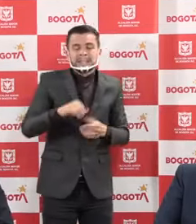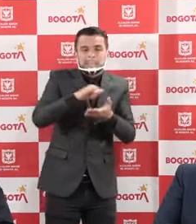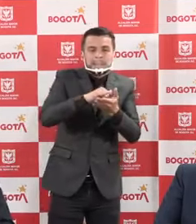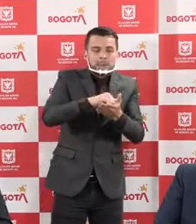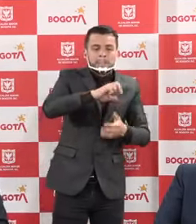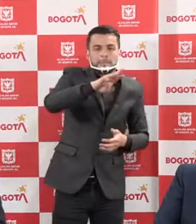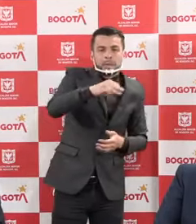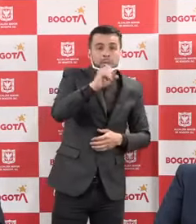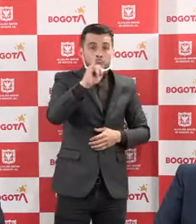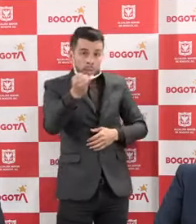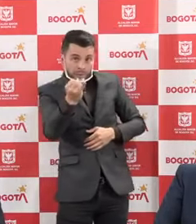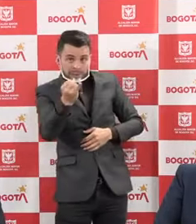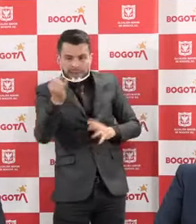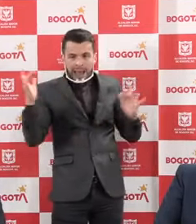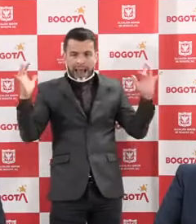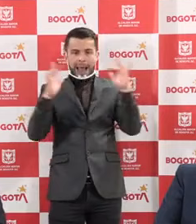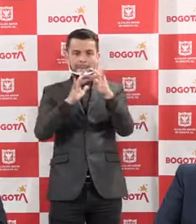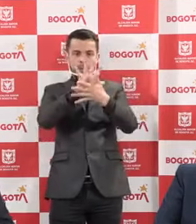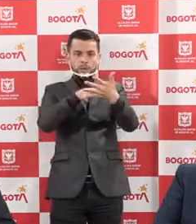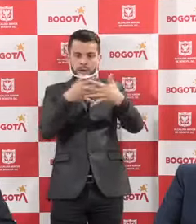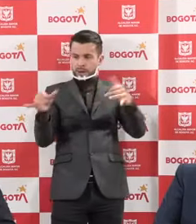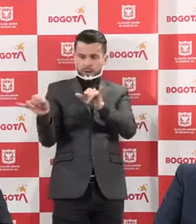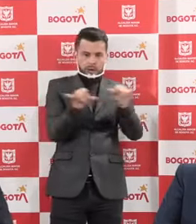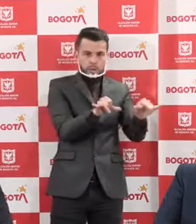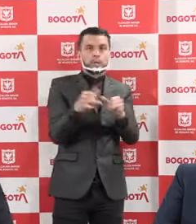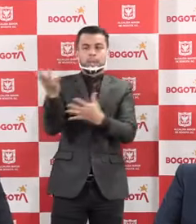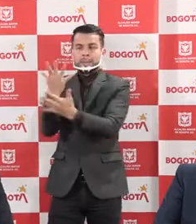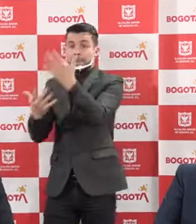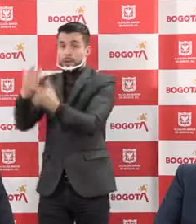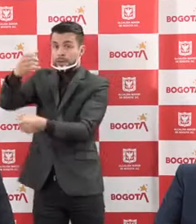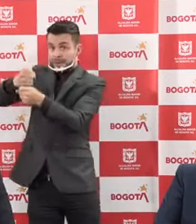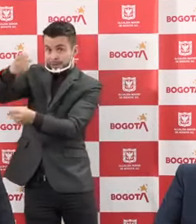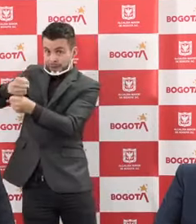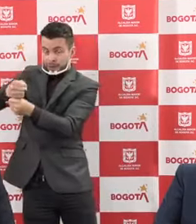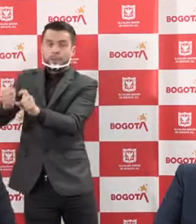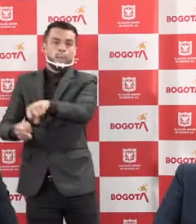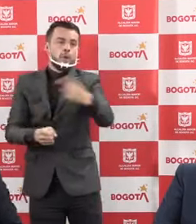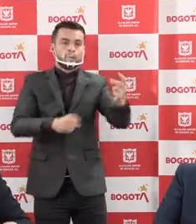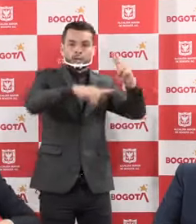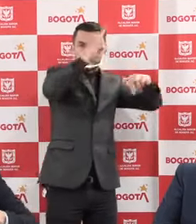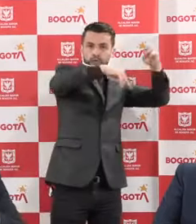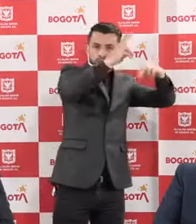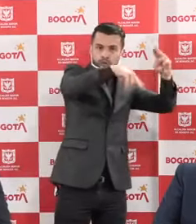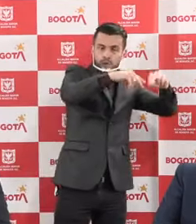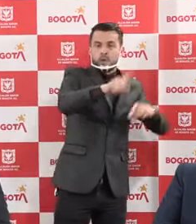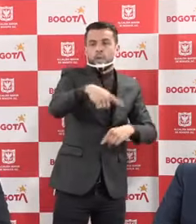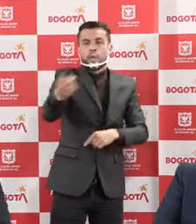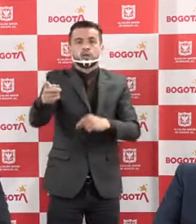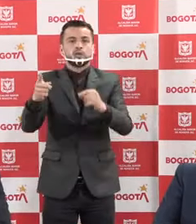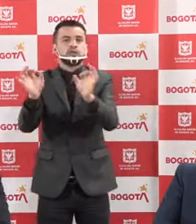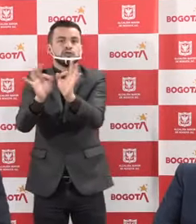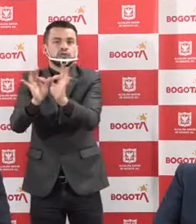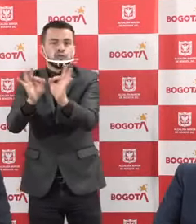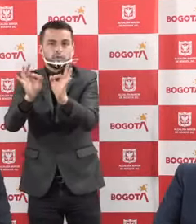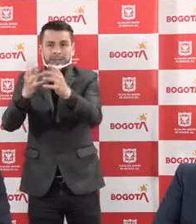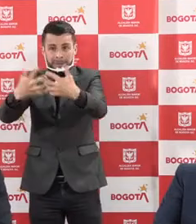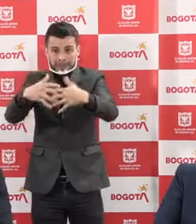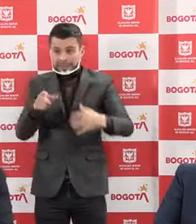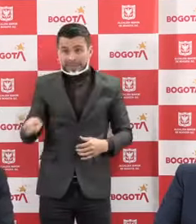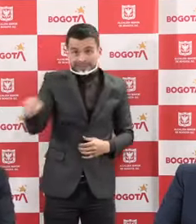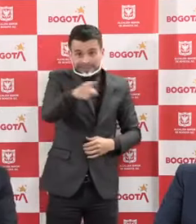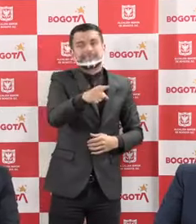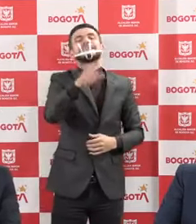el comercio al por menor y por eso son van a ser dos días donde más personas de estos sectores saldrán por esta misma razón